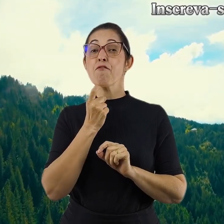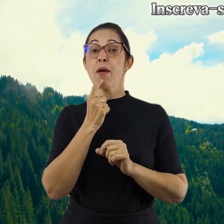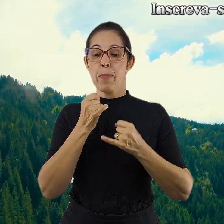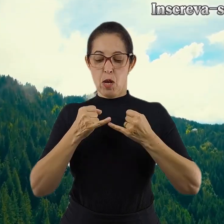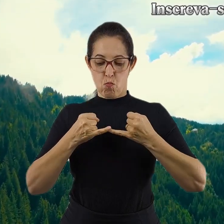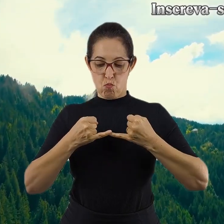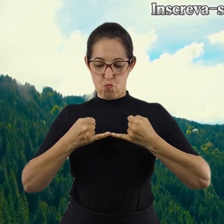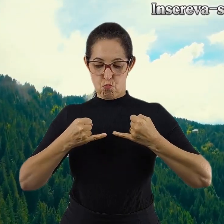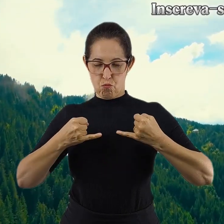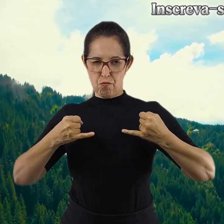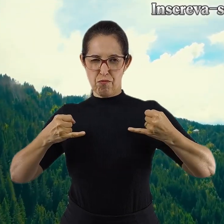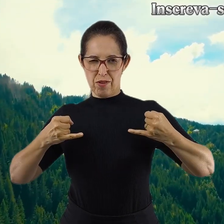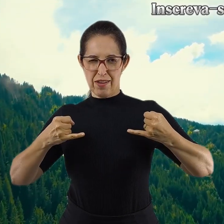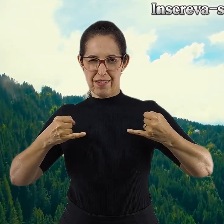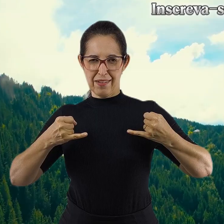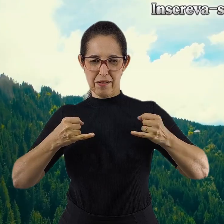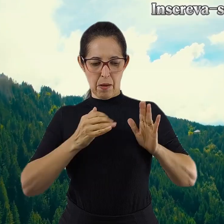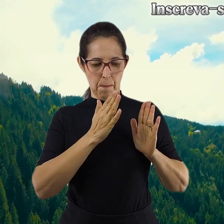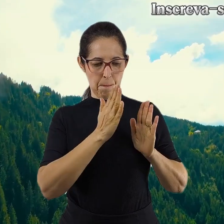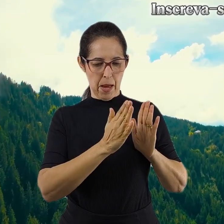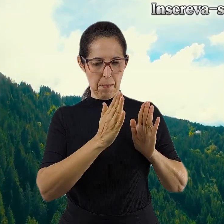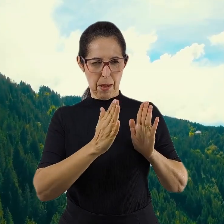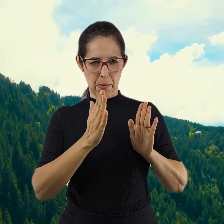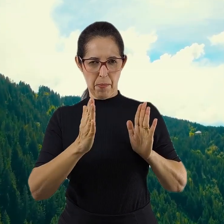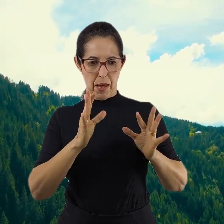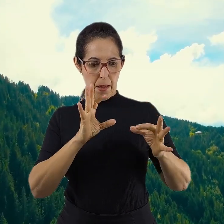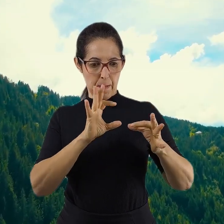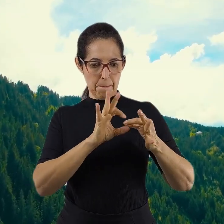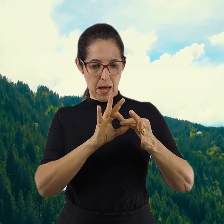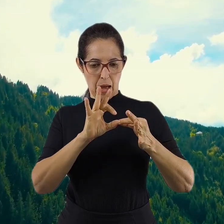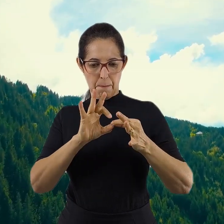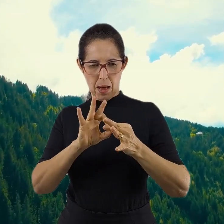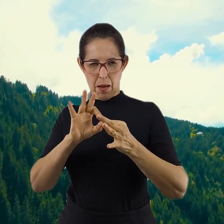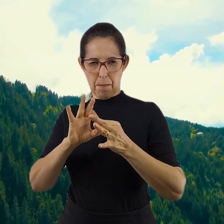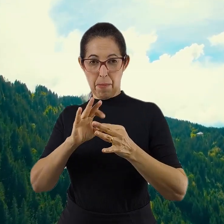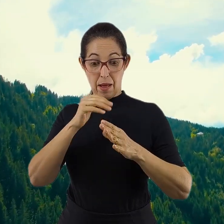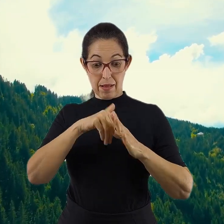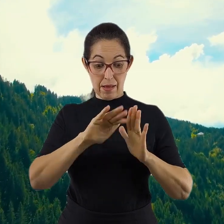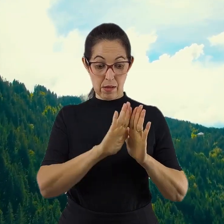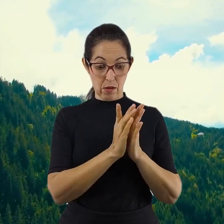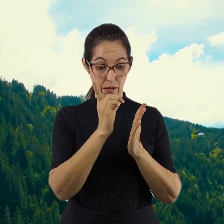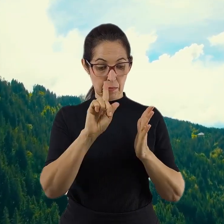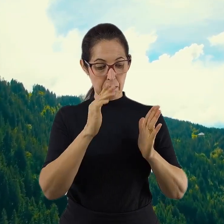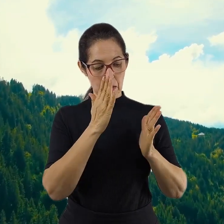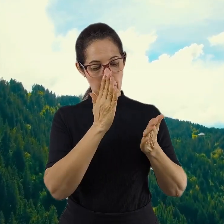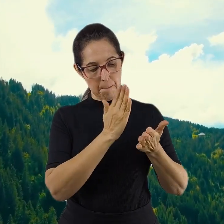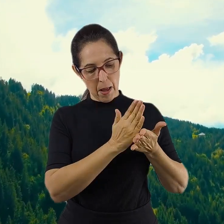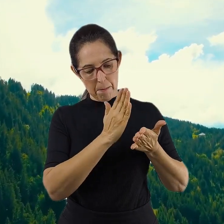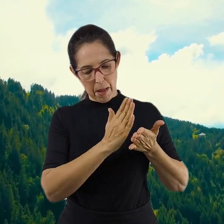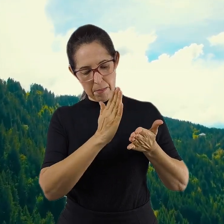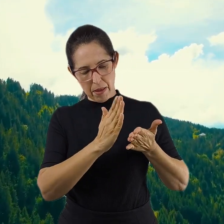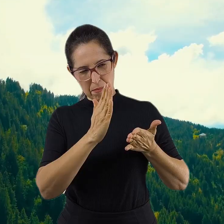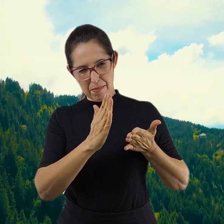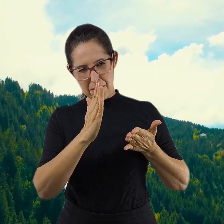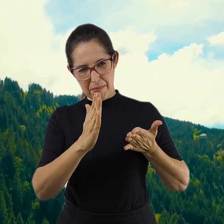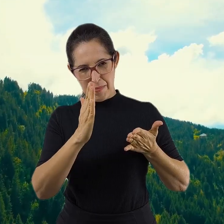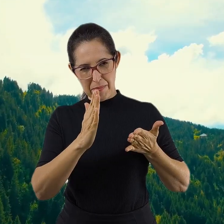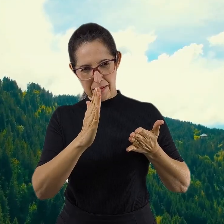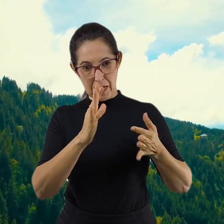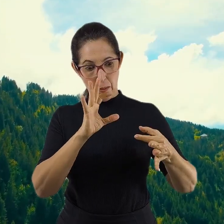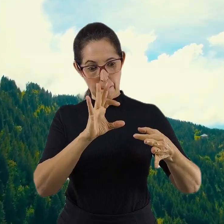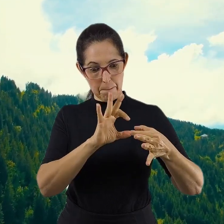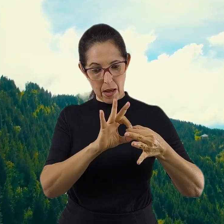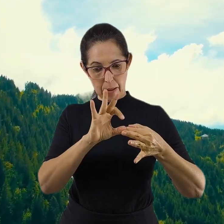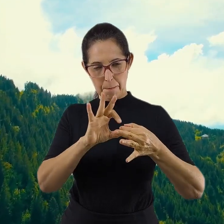os pontos da Bíblia Sagrada de maneira sequencial,